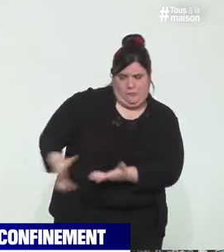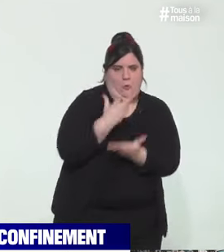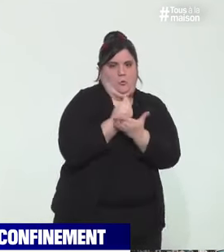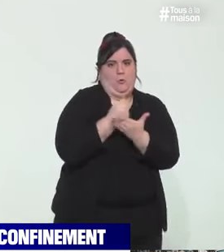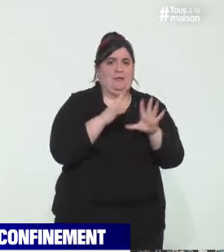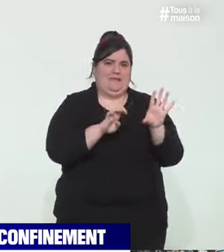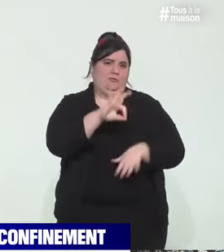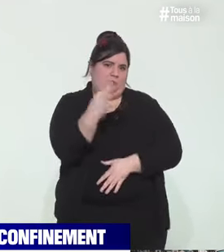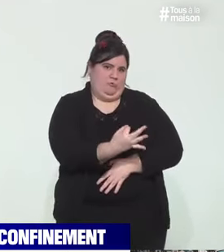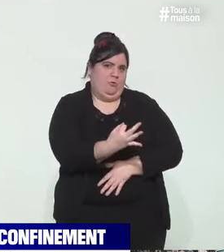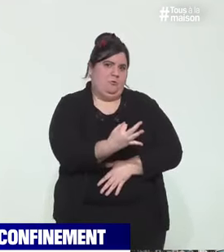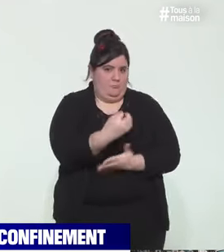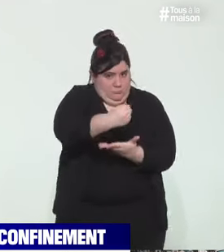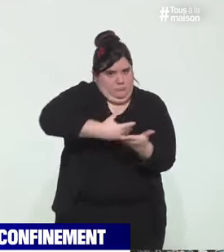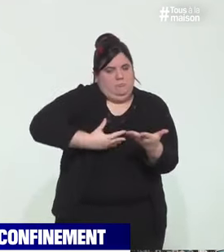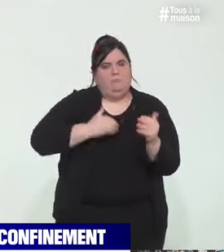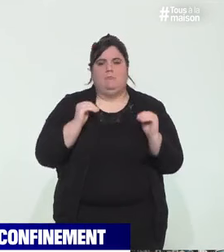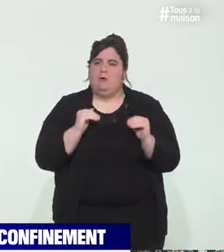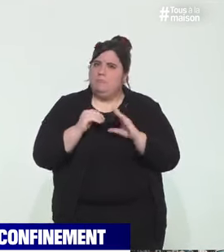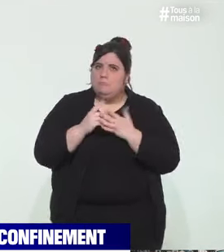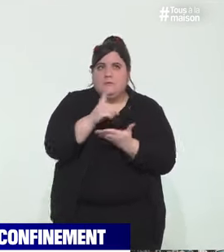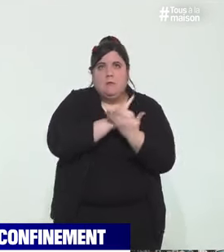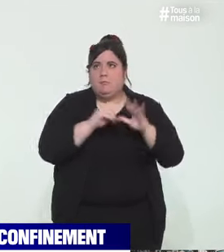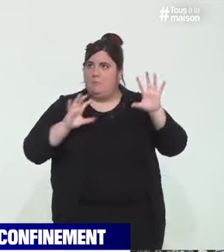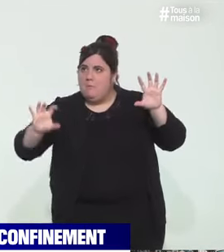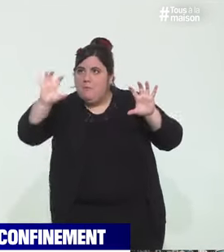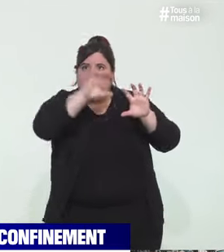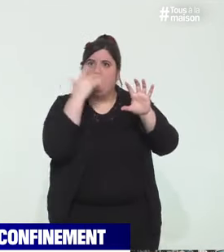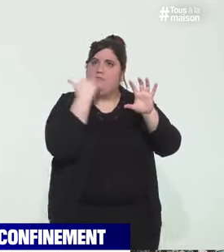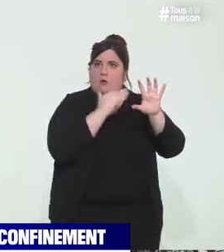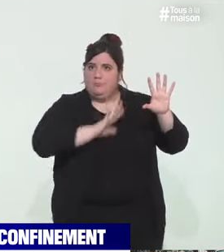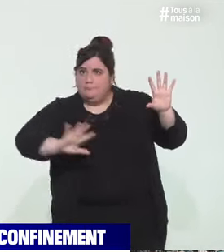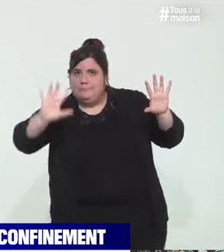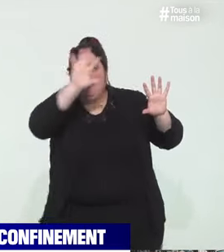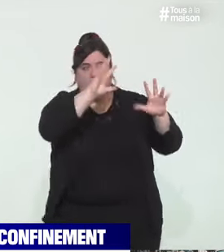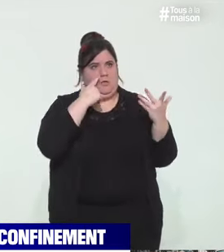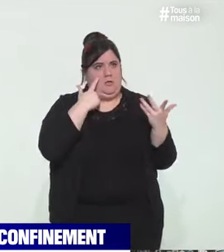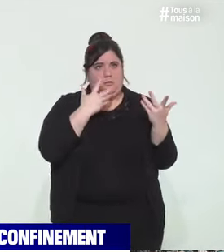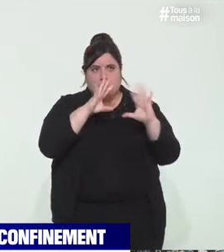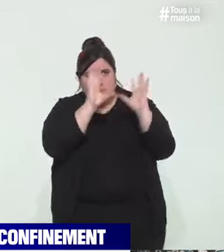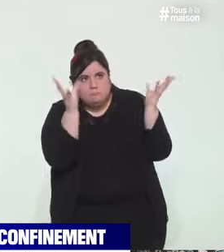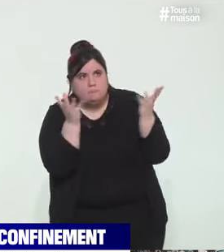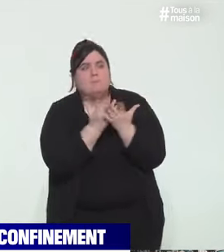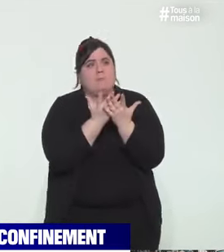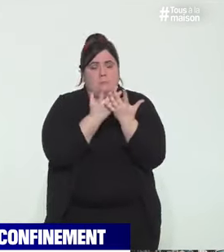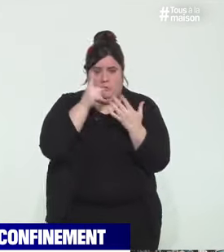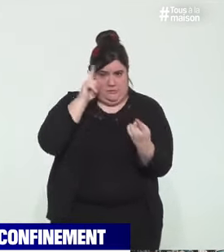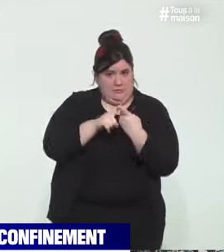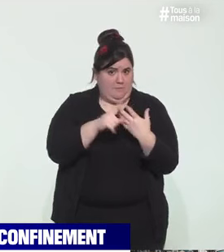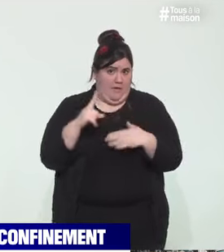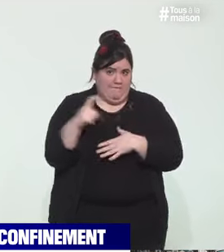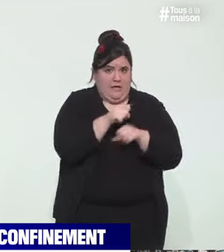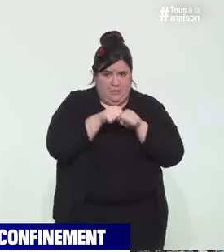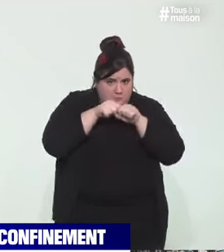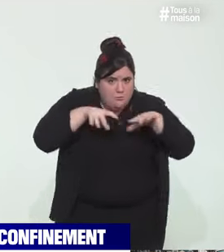source d'information qui est affichée département par département et reflète donc la circulation virale ou la